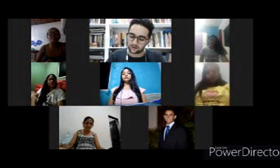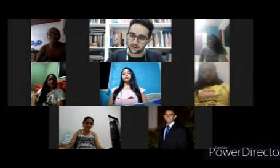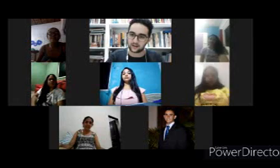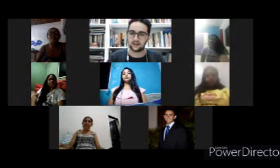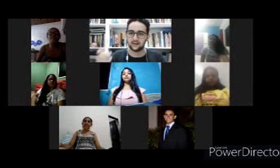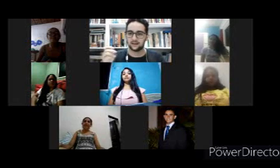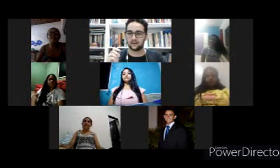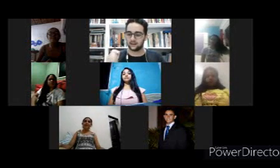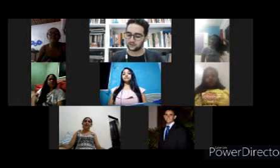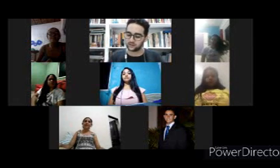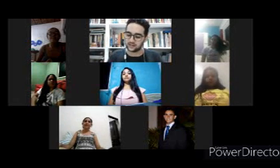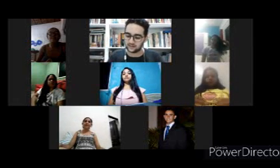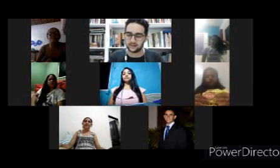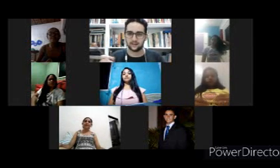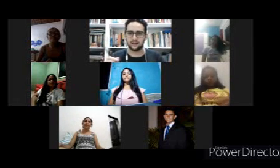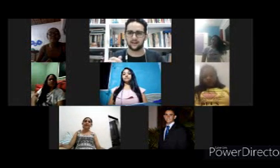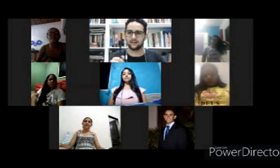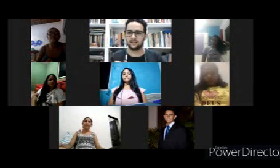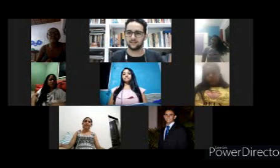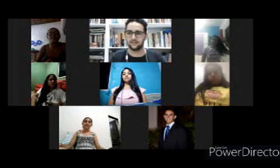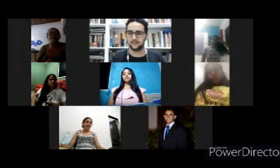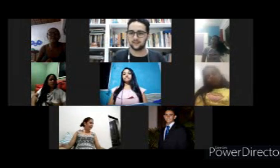agora acho que é Leila.